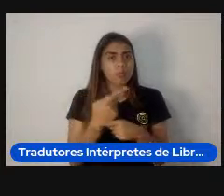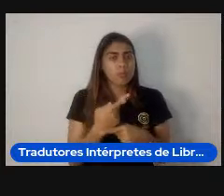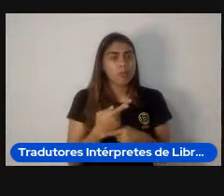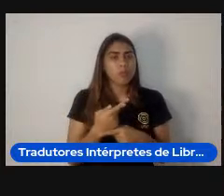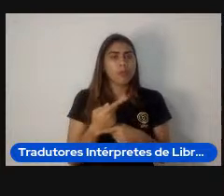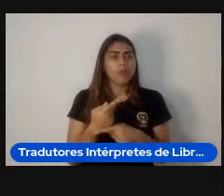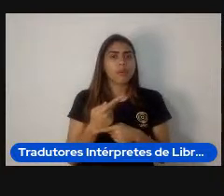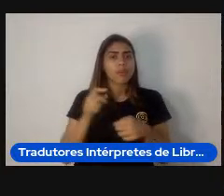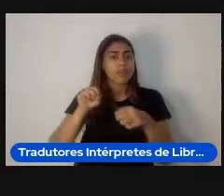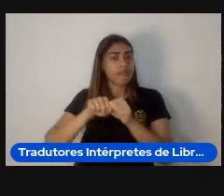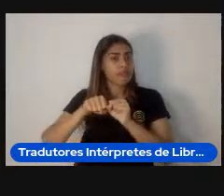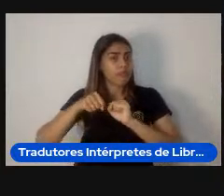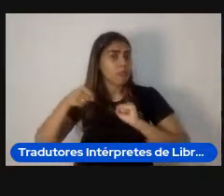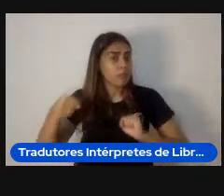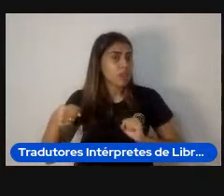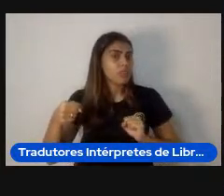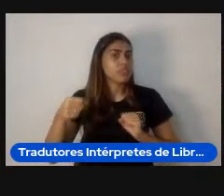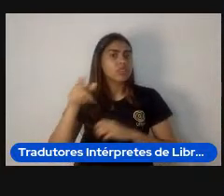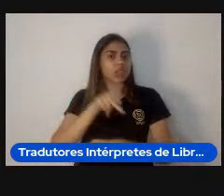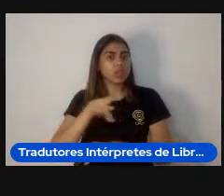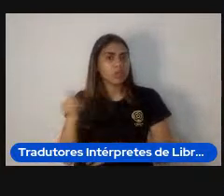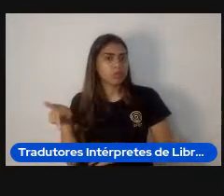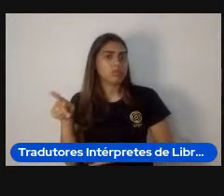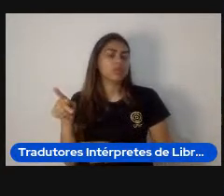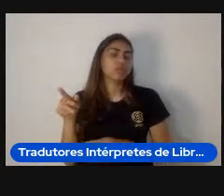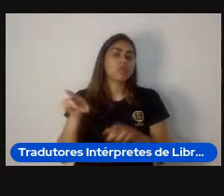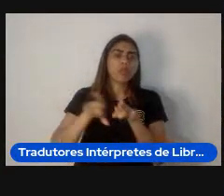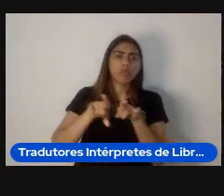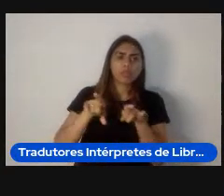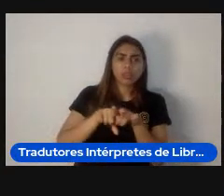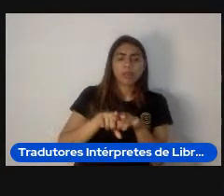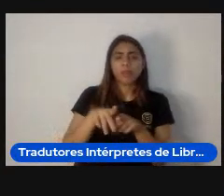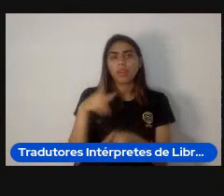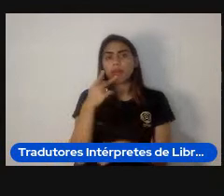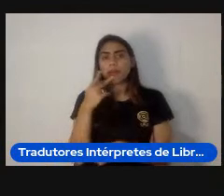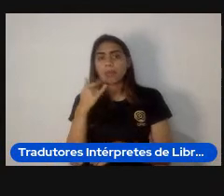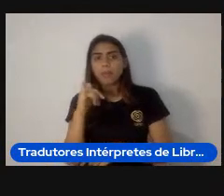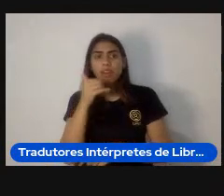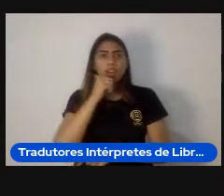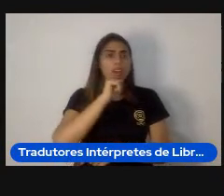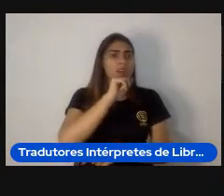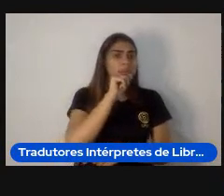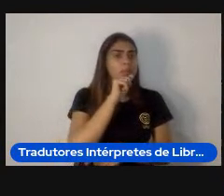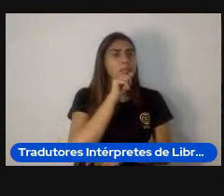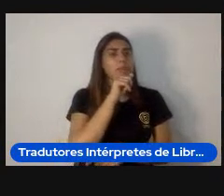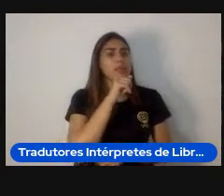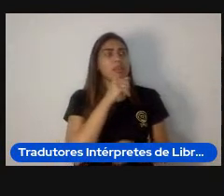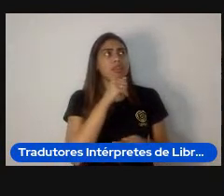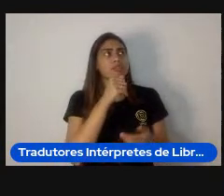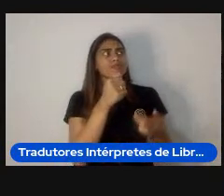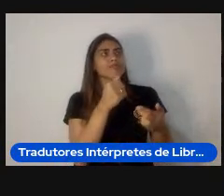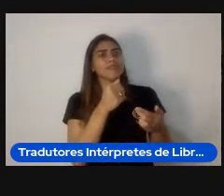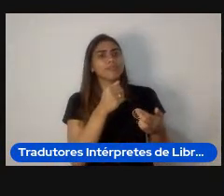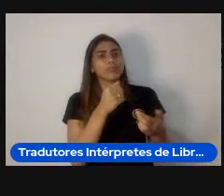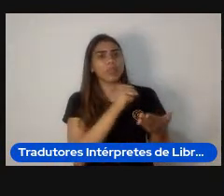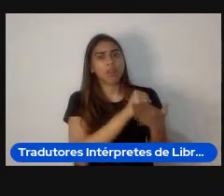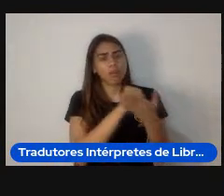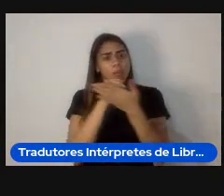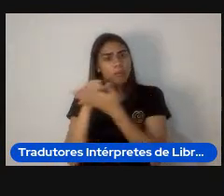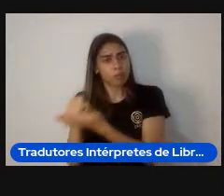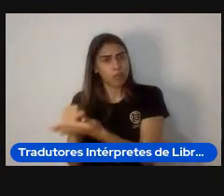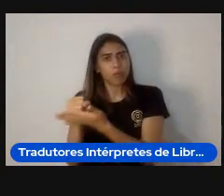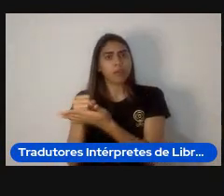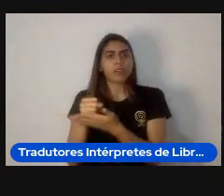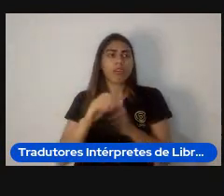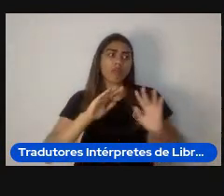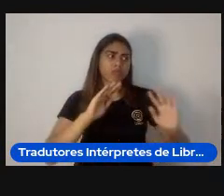pessoa, de formação para pais, de envolver os alunos, envolver os pais e as pessoas que chegam. A gente está sempre